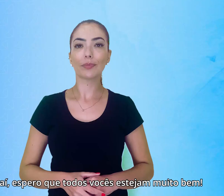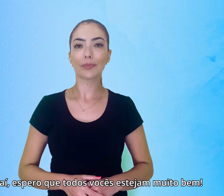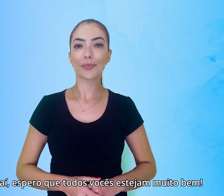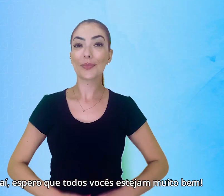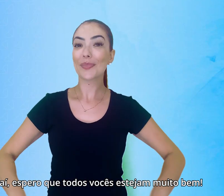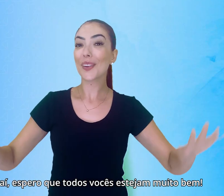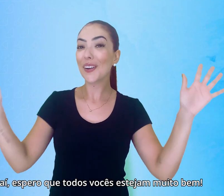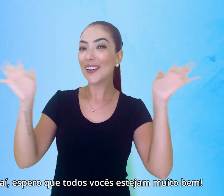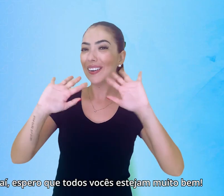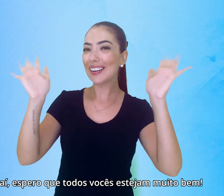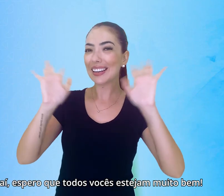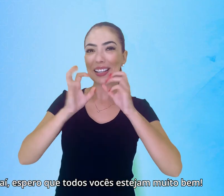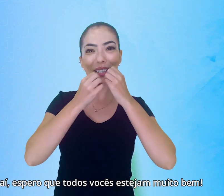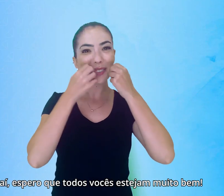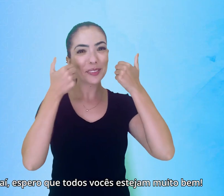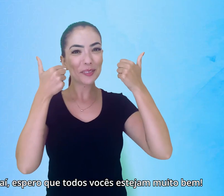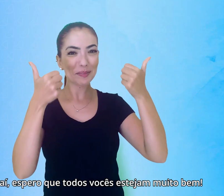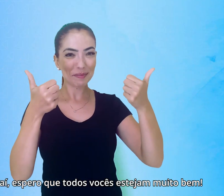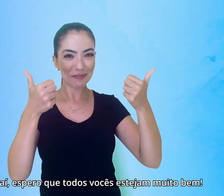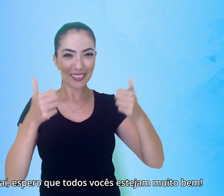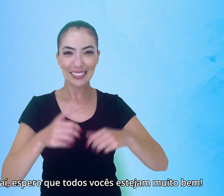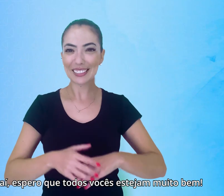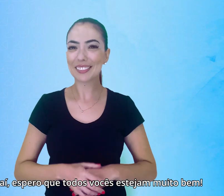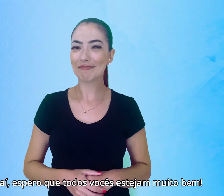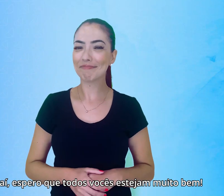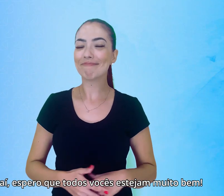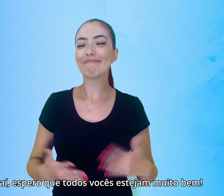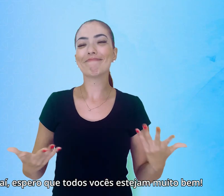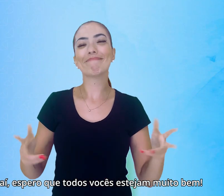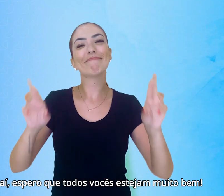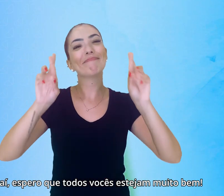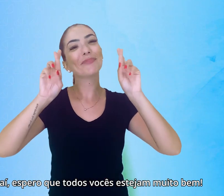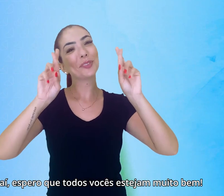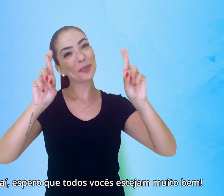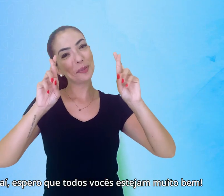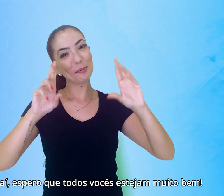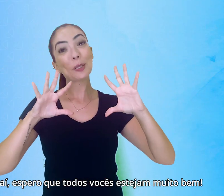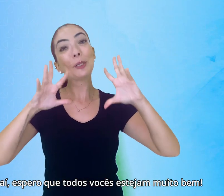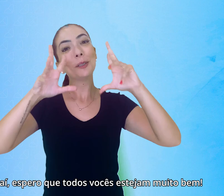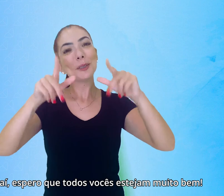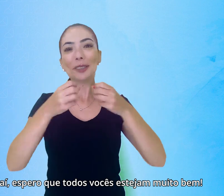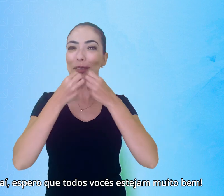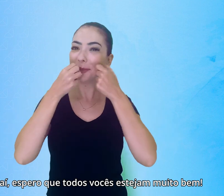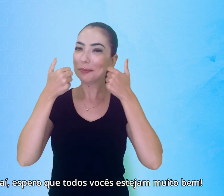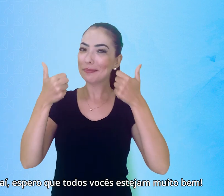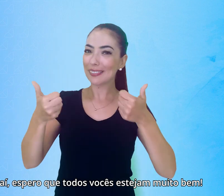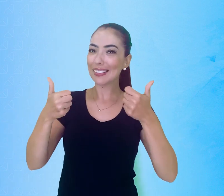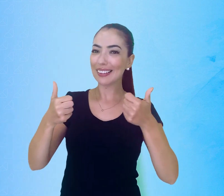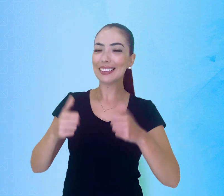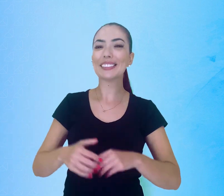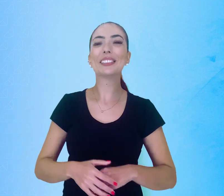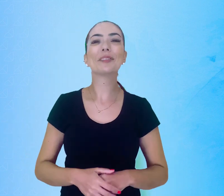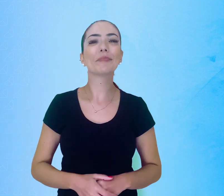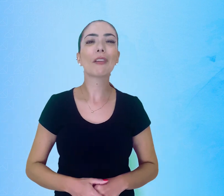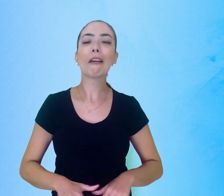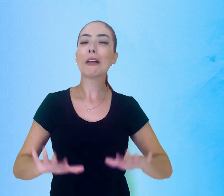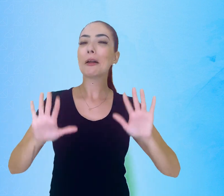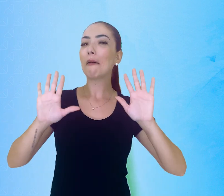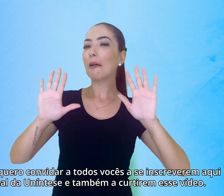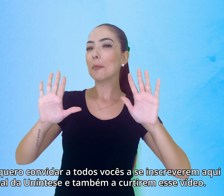Olá, e aí? Espero que todos vocês estejam muito bem. Agora eu